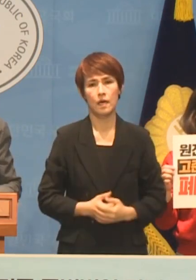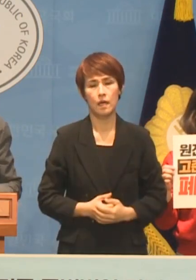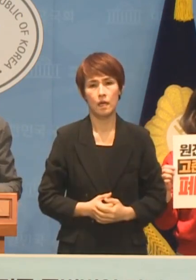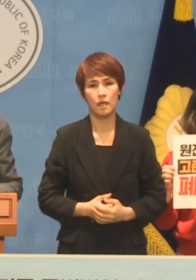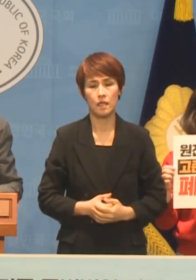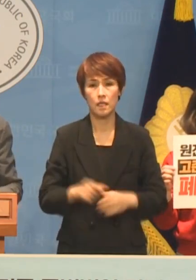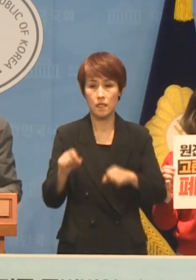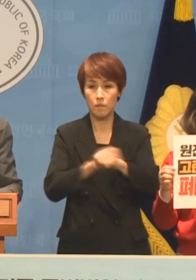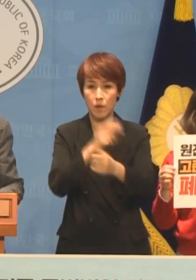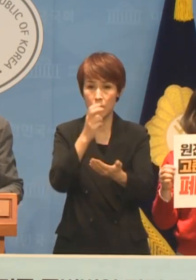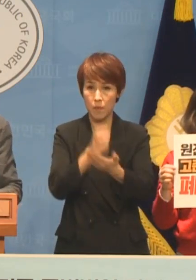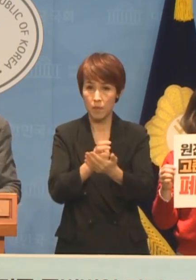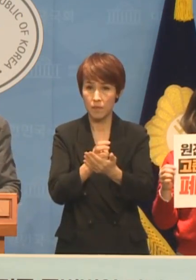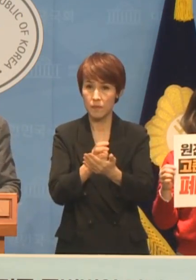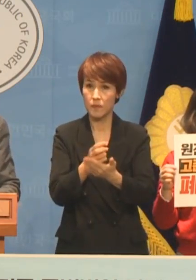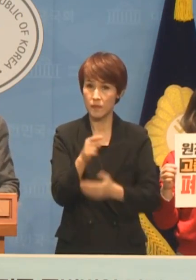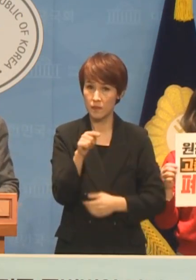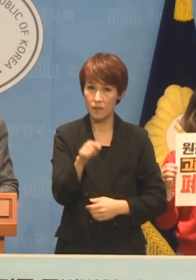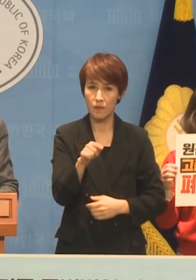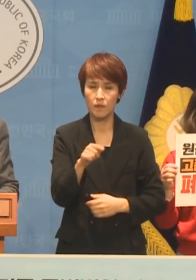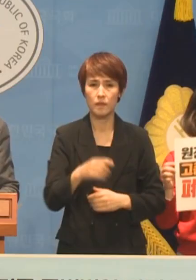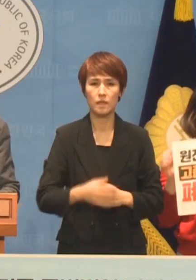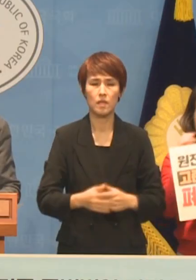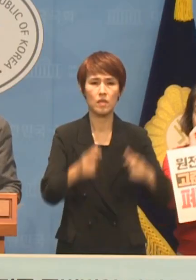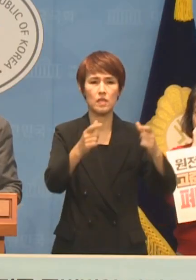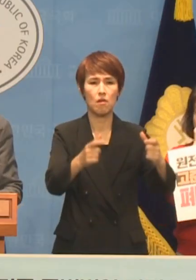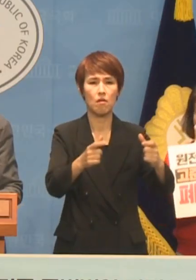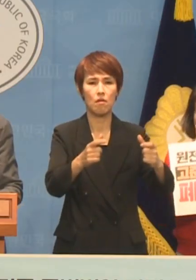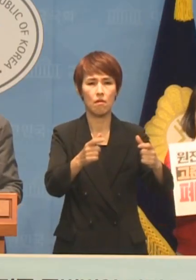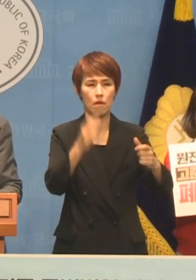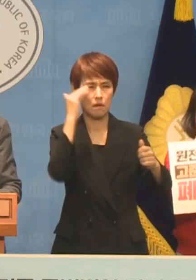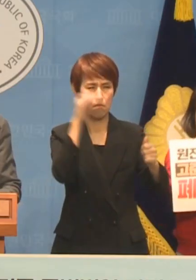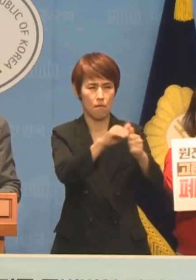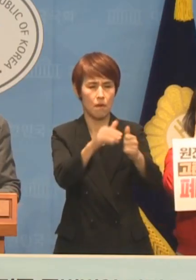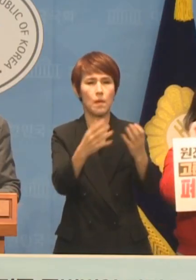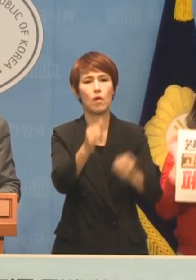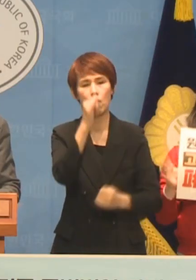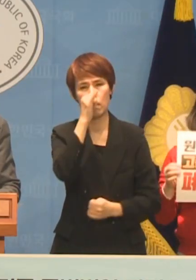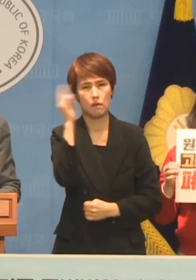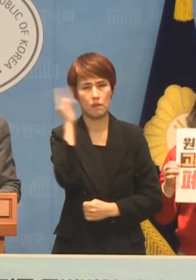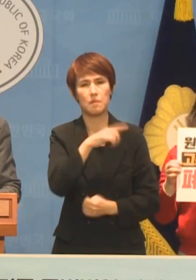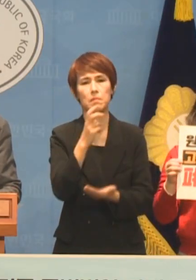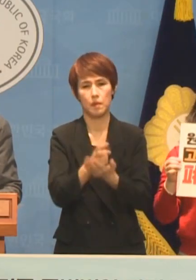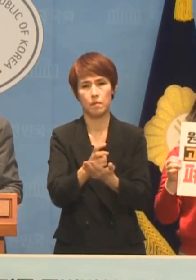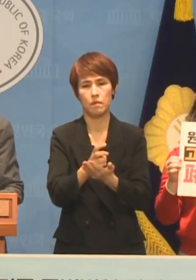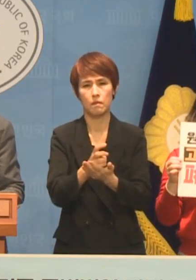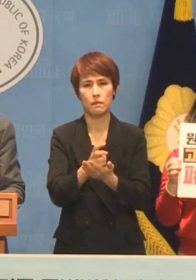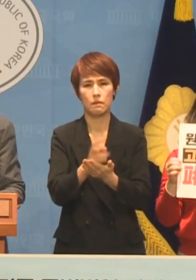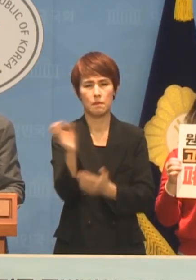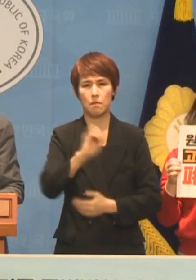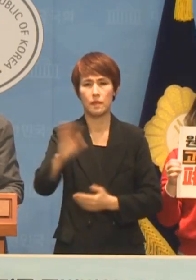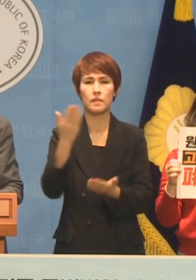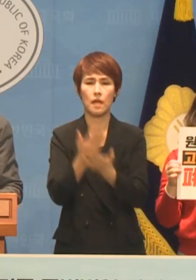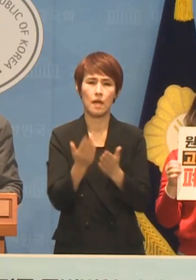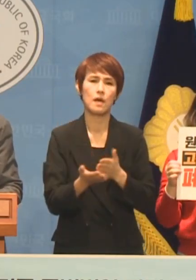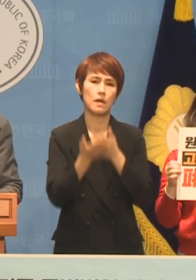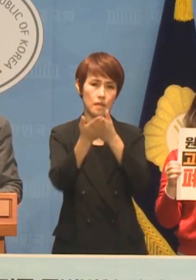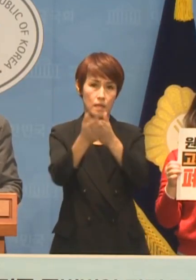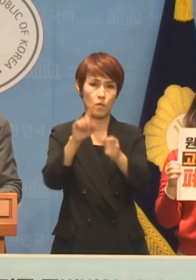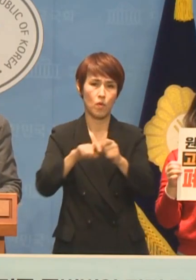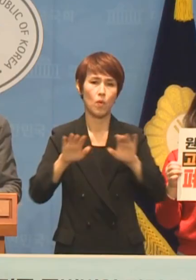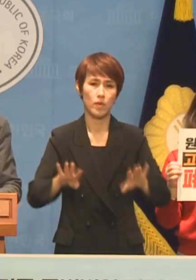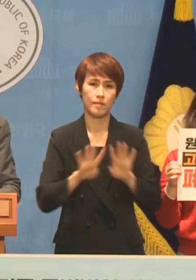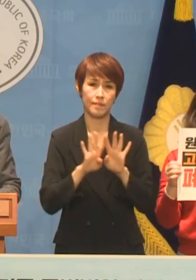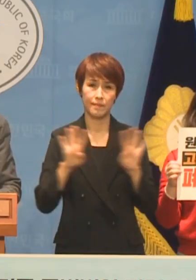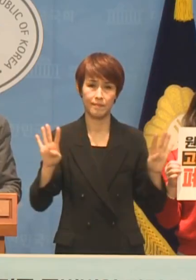고준위 특별법은 지역 희생을 강요하는 악법이기 때문에 저희들이 이제 폐기를 촉구하는 기자회견을 갖게 되었습니다.